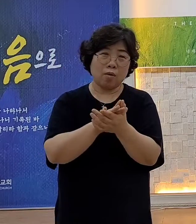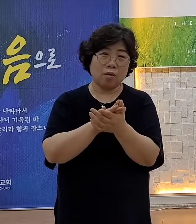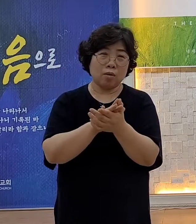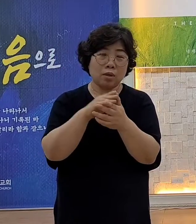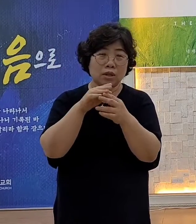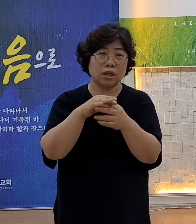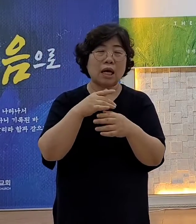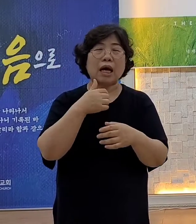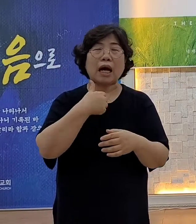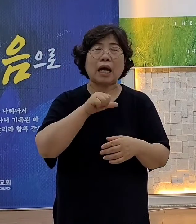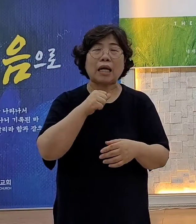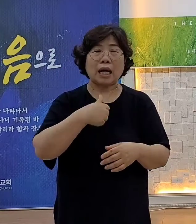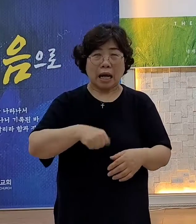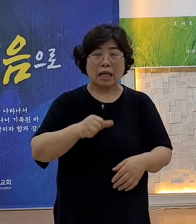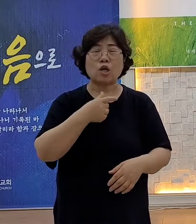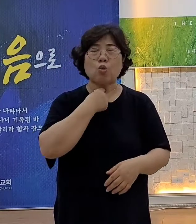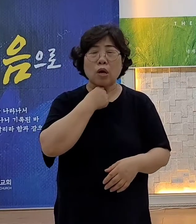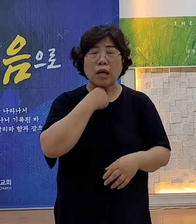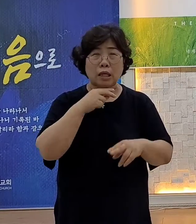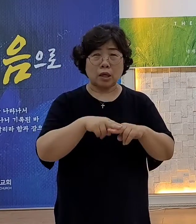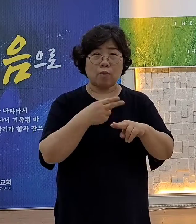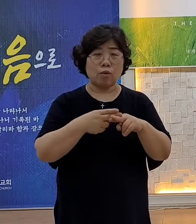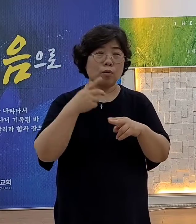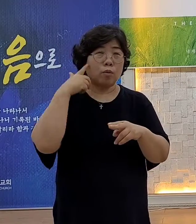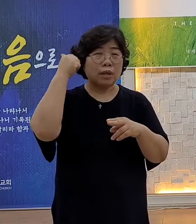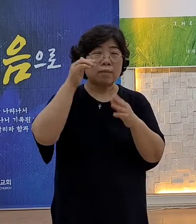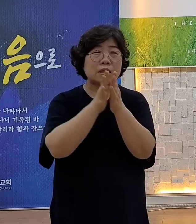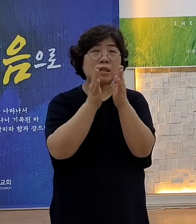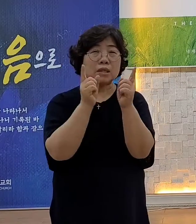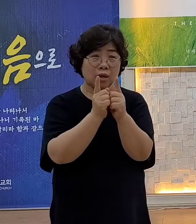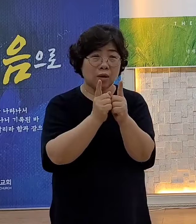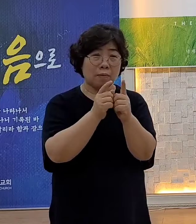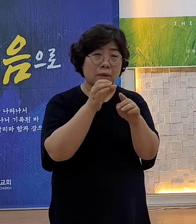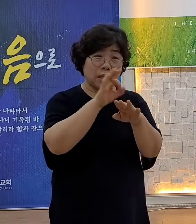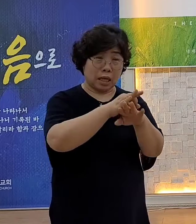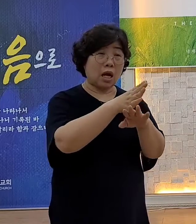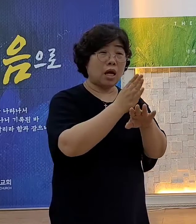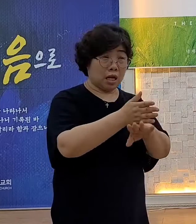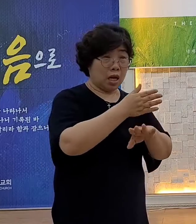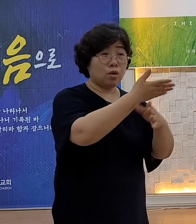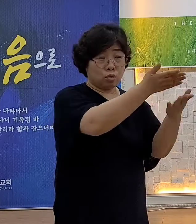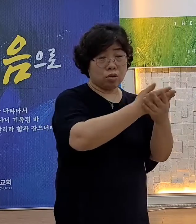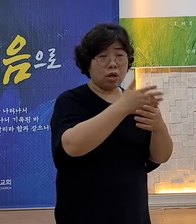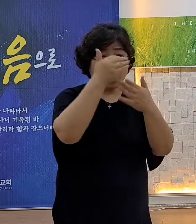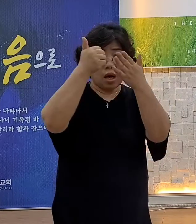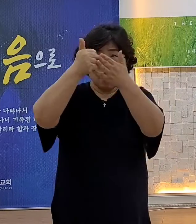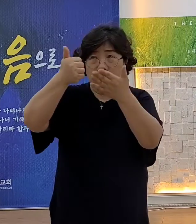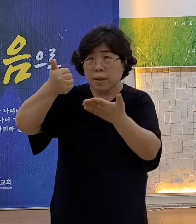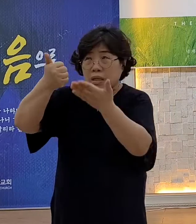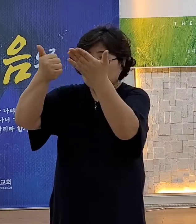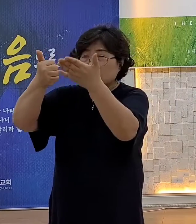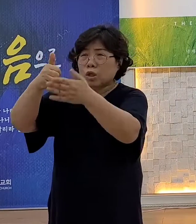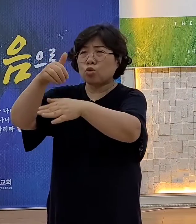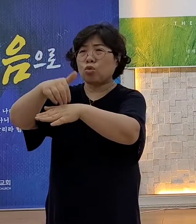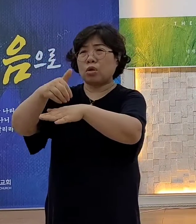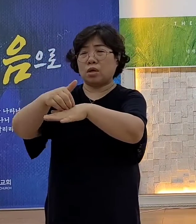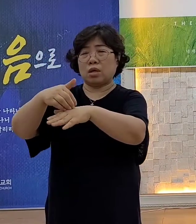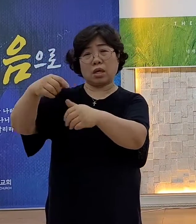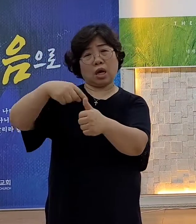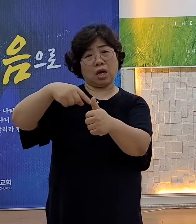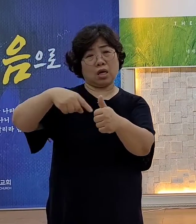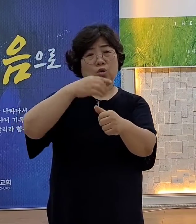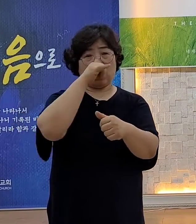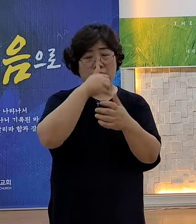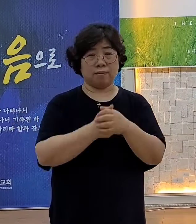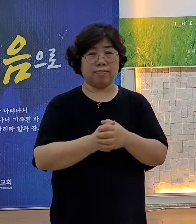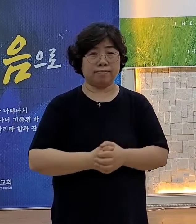그러면서 하나님 앞에 드리라. 이 훈련이 그렇게 해서 우리가 하나님 앞에 드리는 것은 인생한데 자기 사고 싶은 거